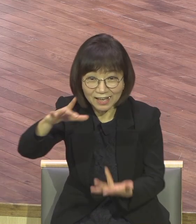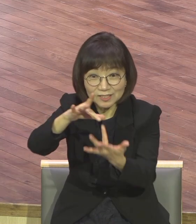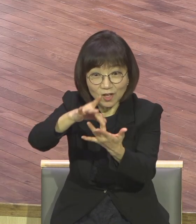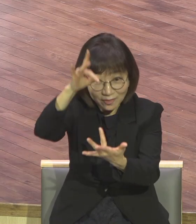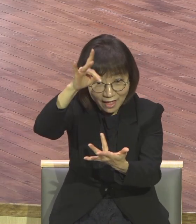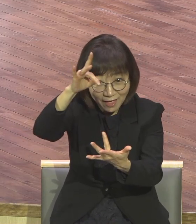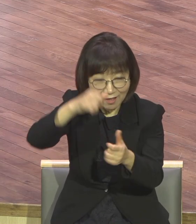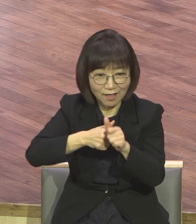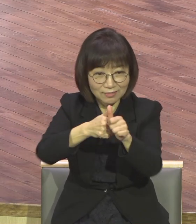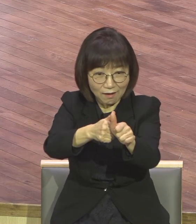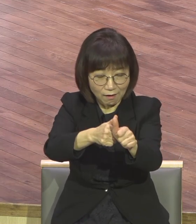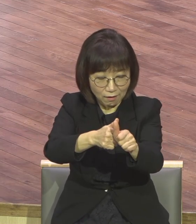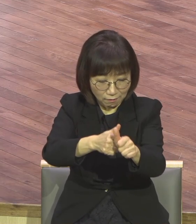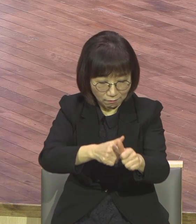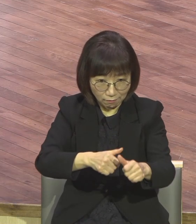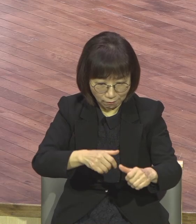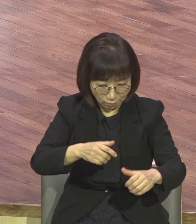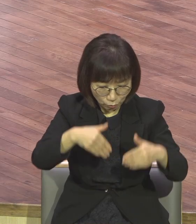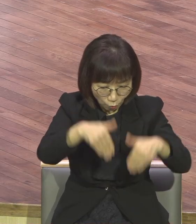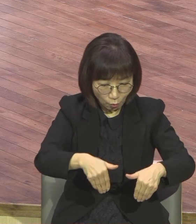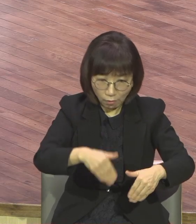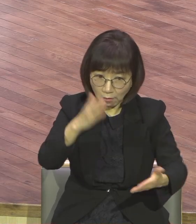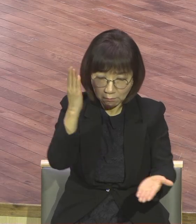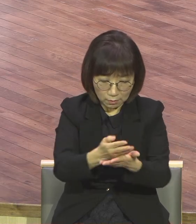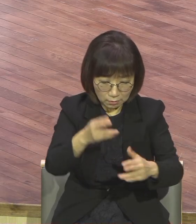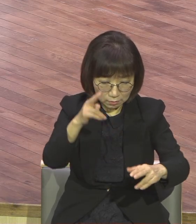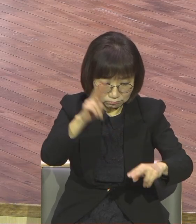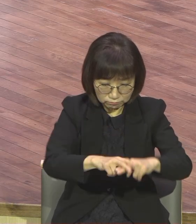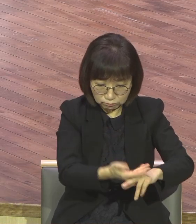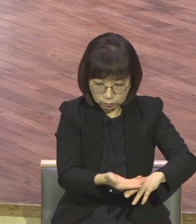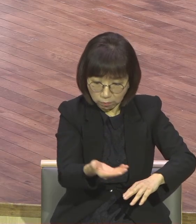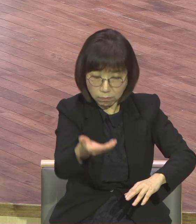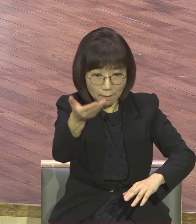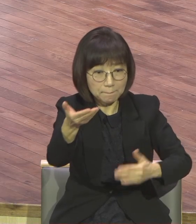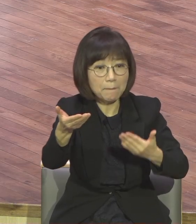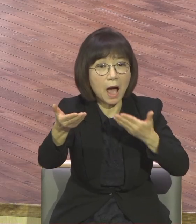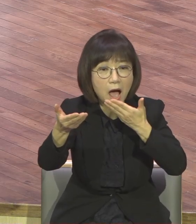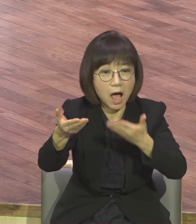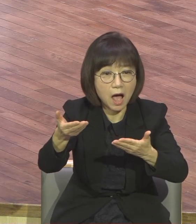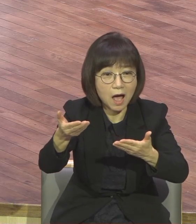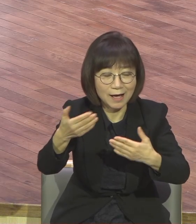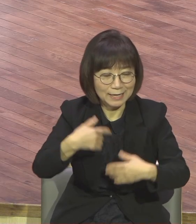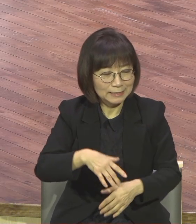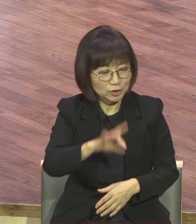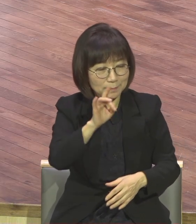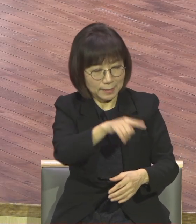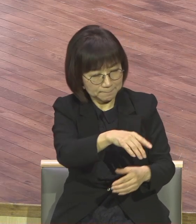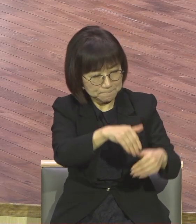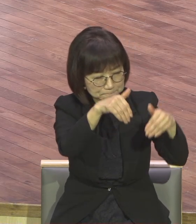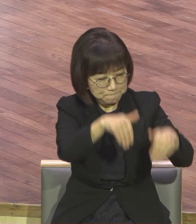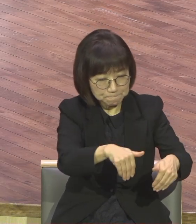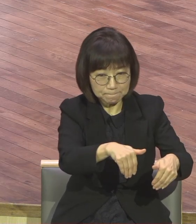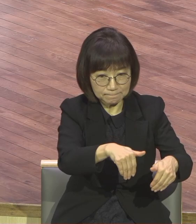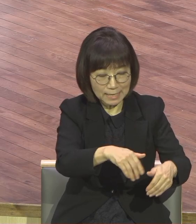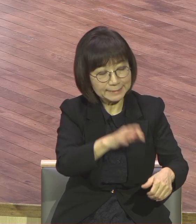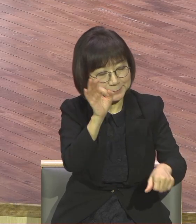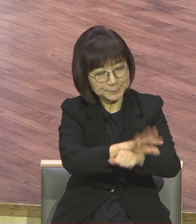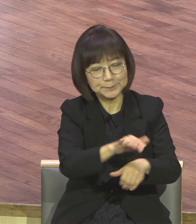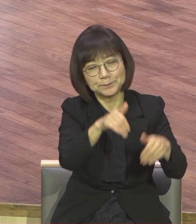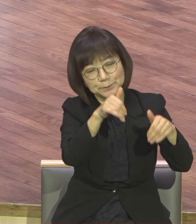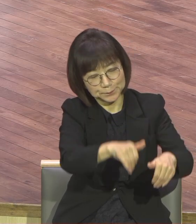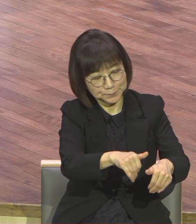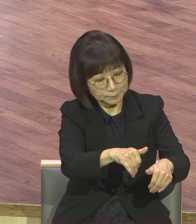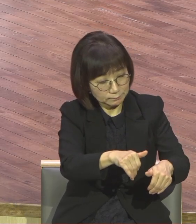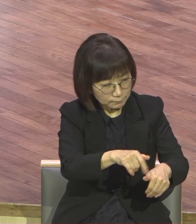사람의 신분이 바뀔 수도 있어요. 종으로 왔는데 노예인데 아 이놈 보니까 똑똑하단 말이요,